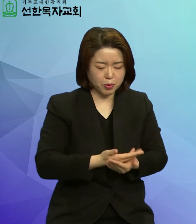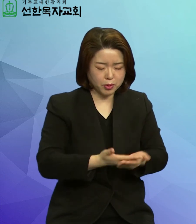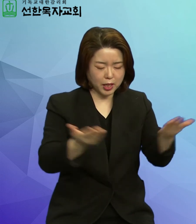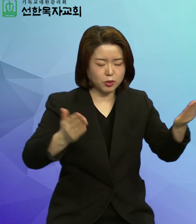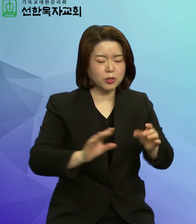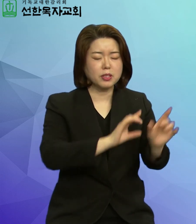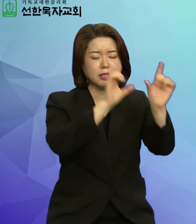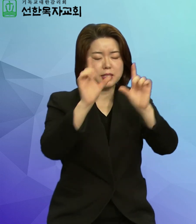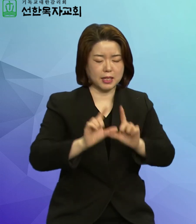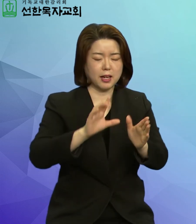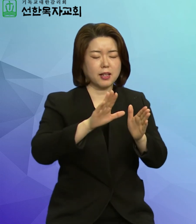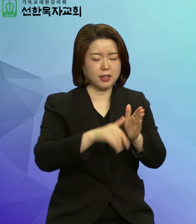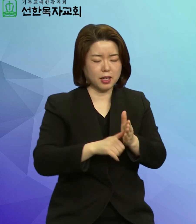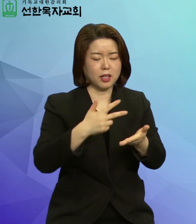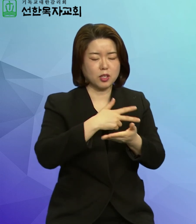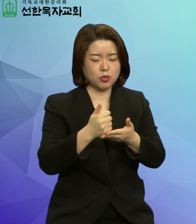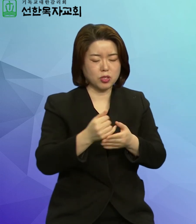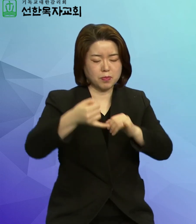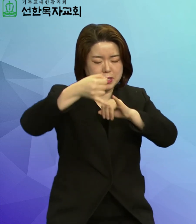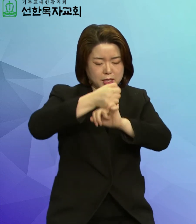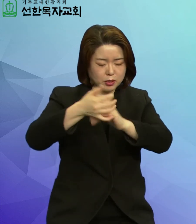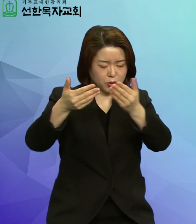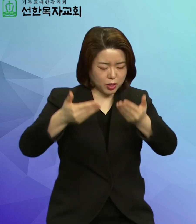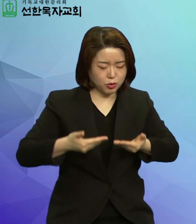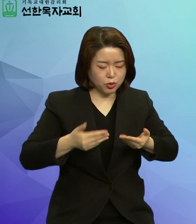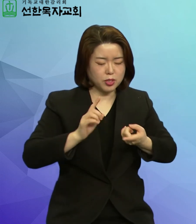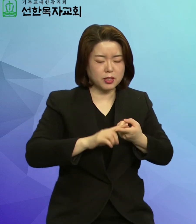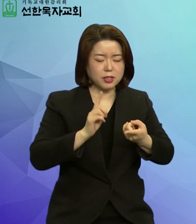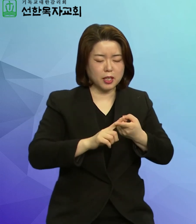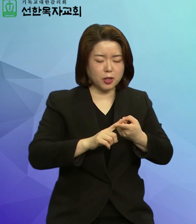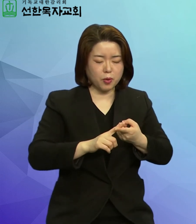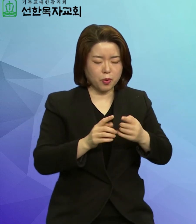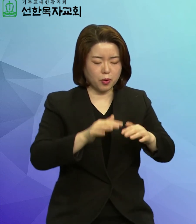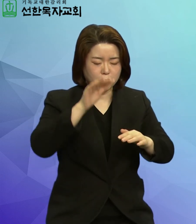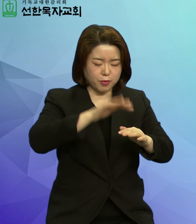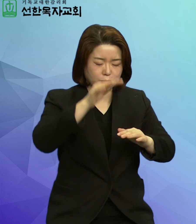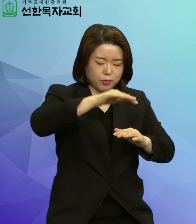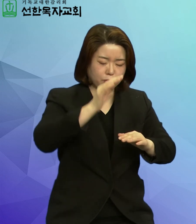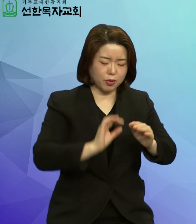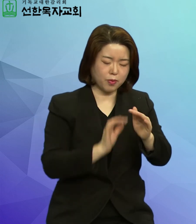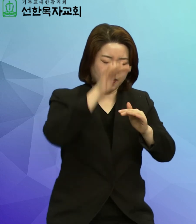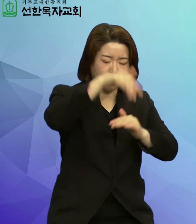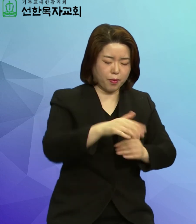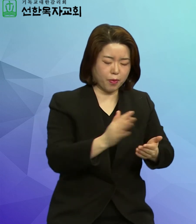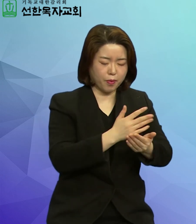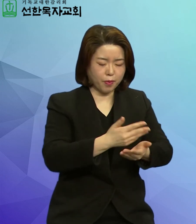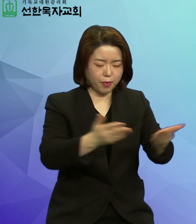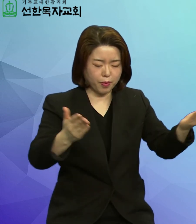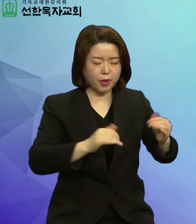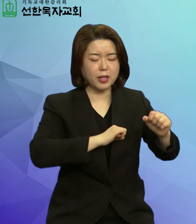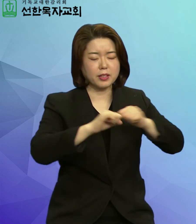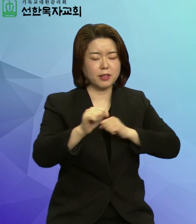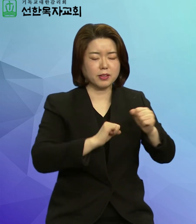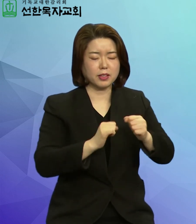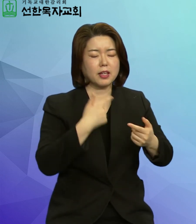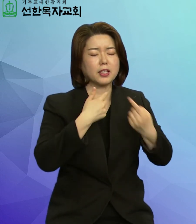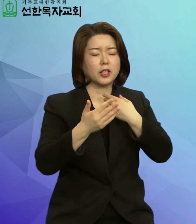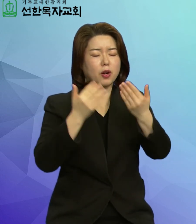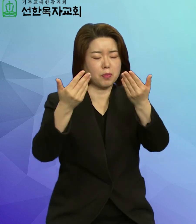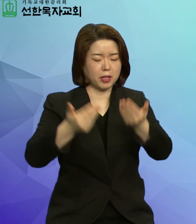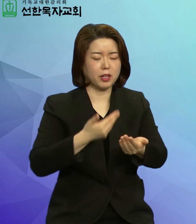베풀고 나누는 삶을 살 때 주께서 약속하신 대로 누르고 흔들어 넘치도록 하여 안기시는